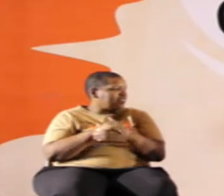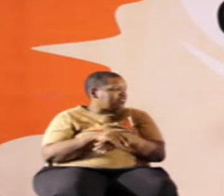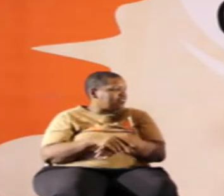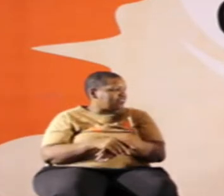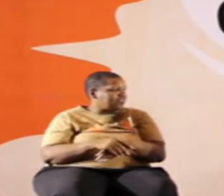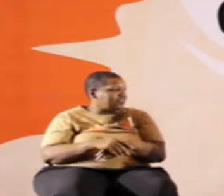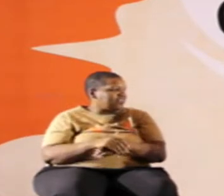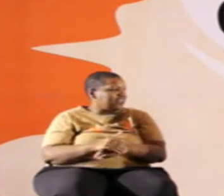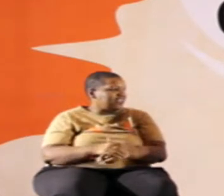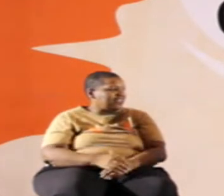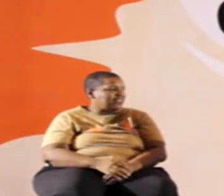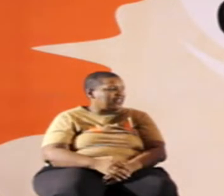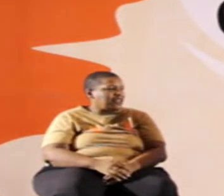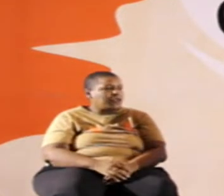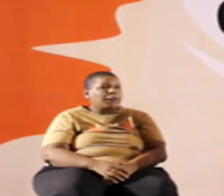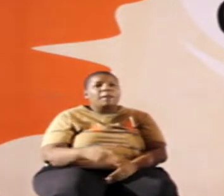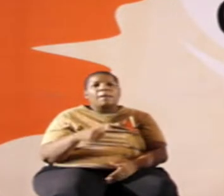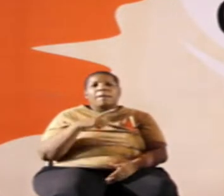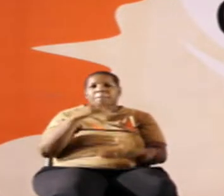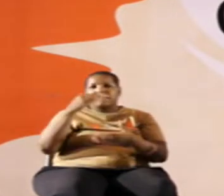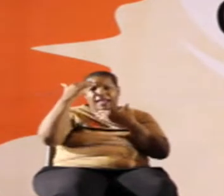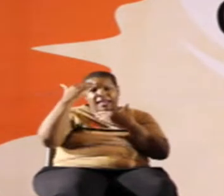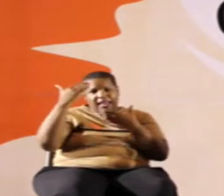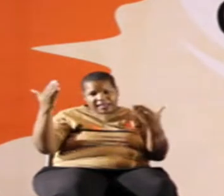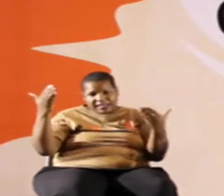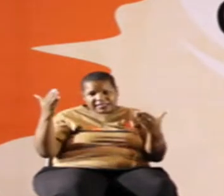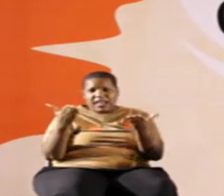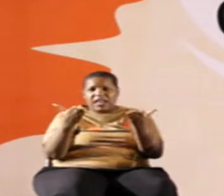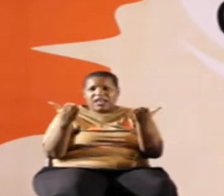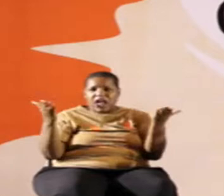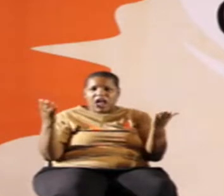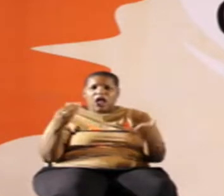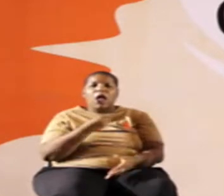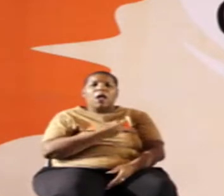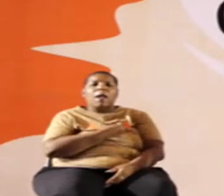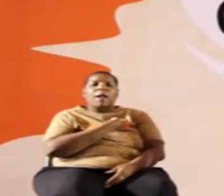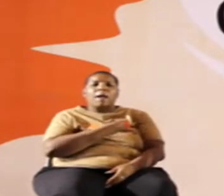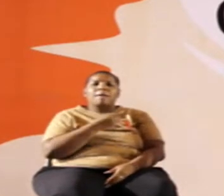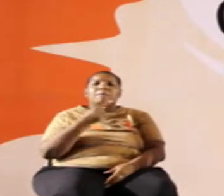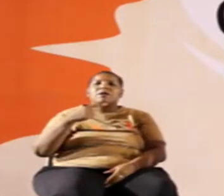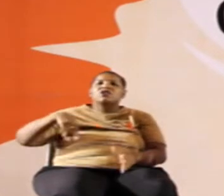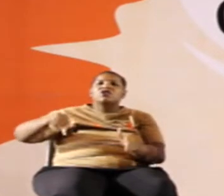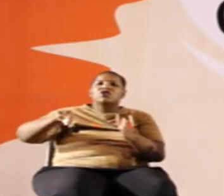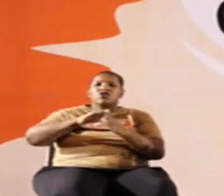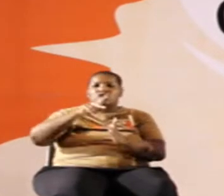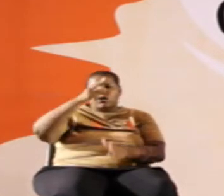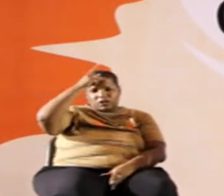eu preciso agradecer demais a presença de todas e todos,